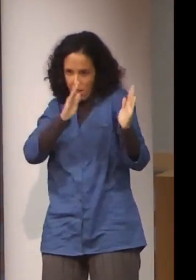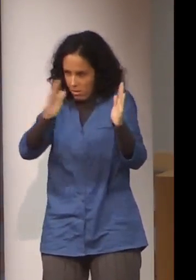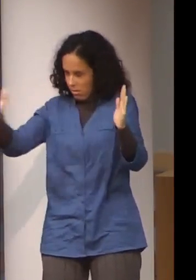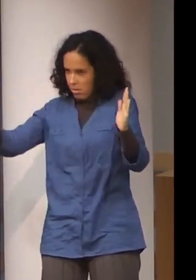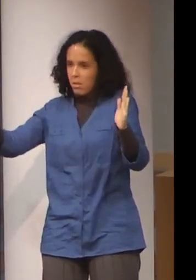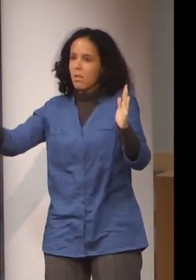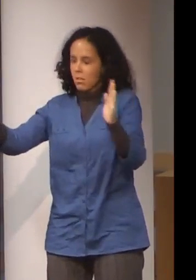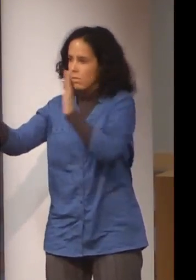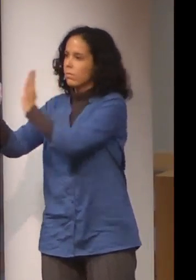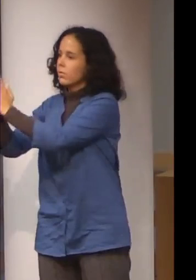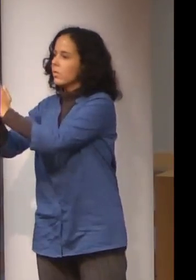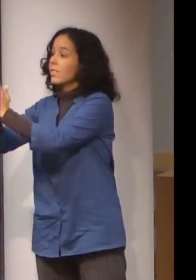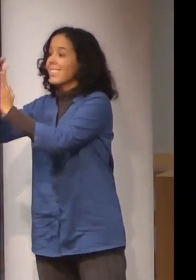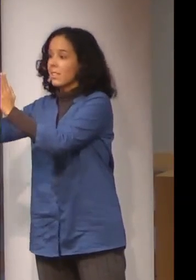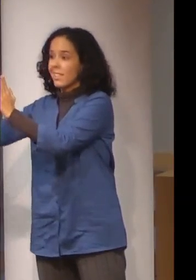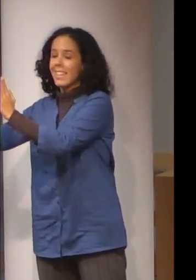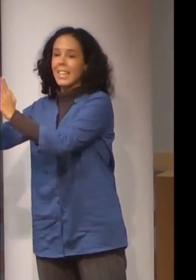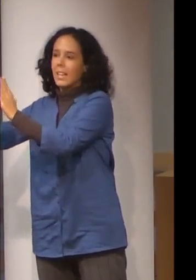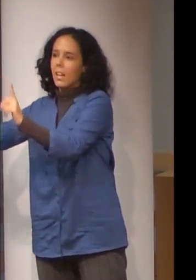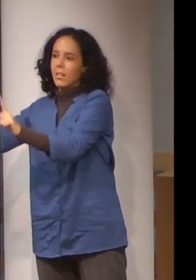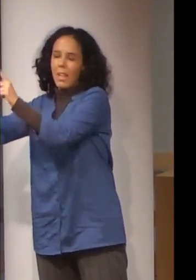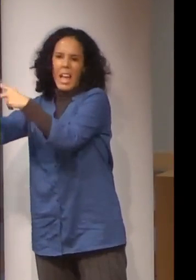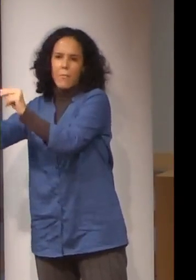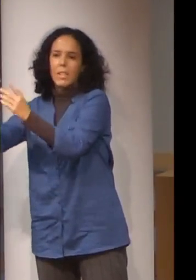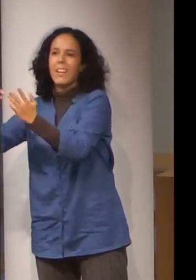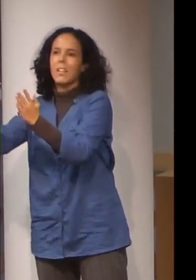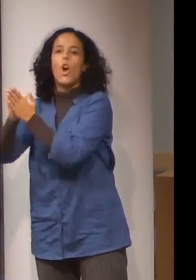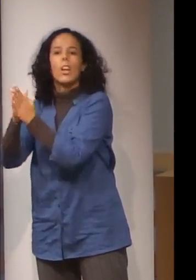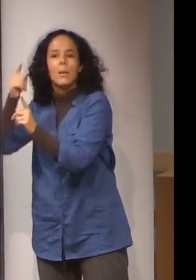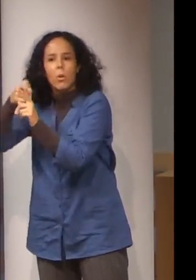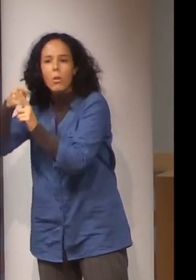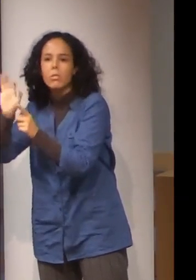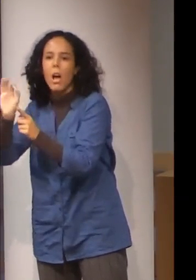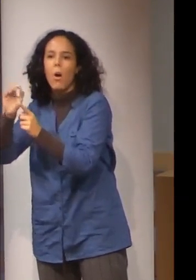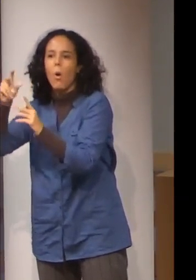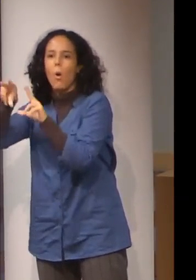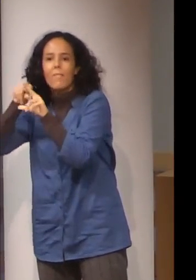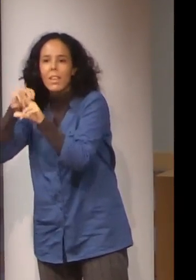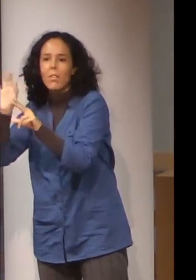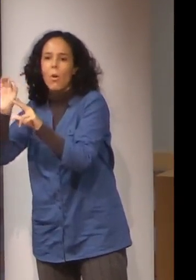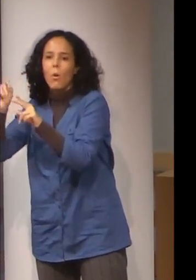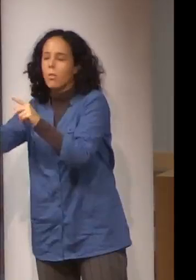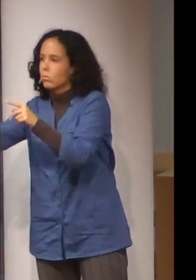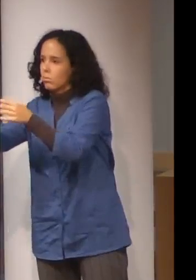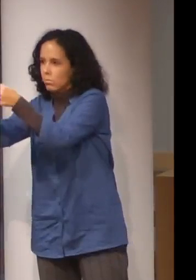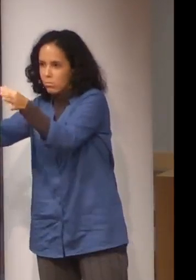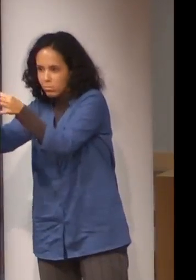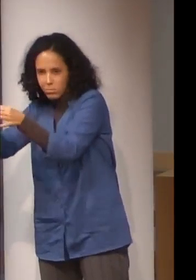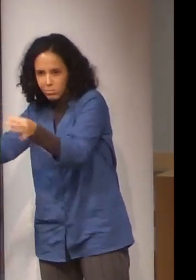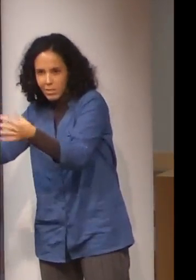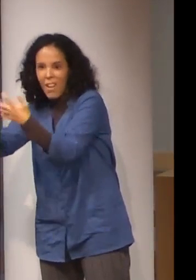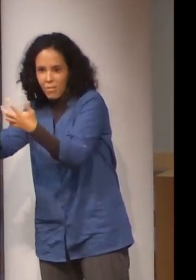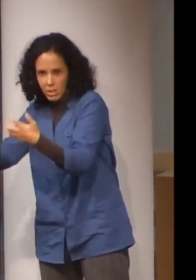presentación, ¿vale? Como se utiliza en cualquier presentación de cualquier otra lengua oral. Y al final se incluía lo que era todo el